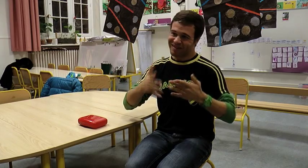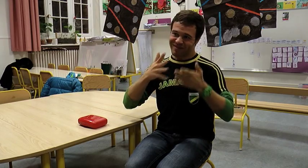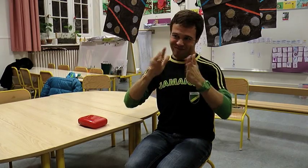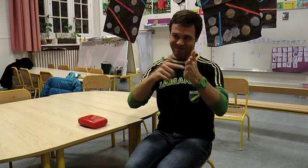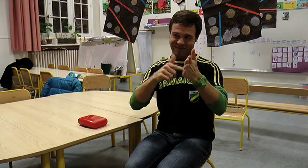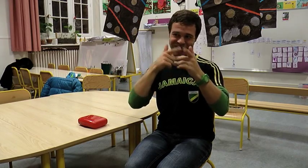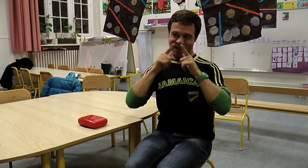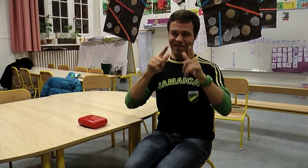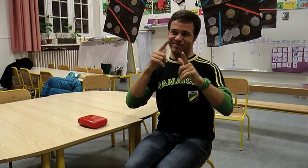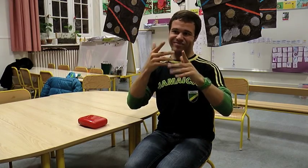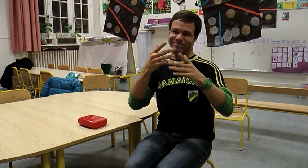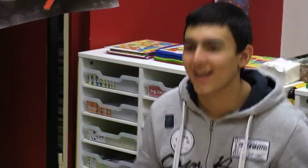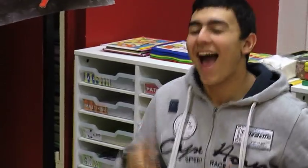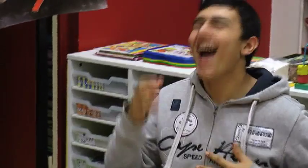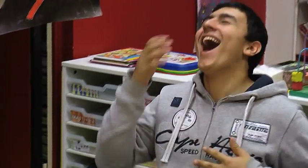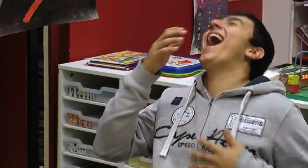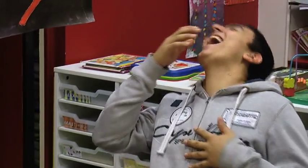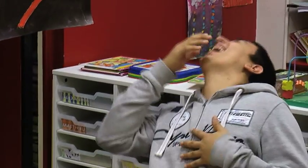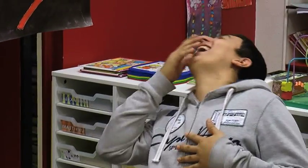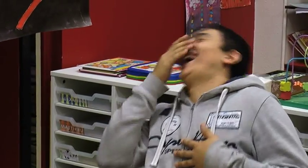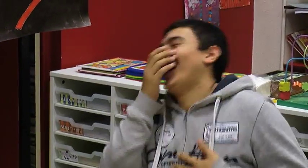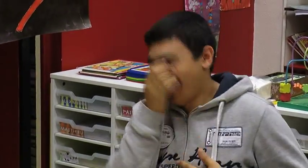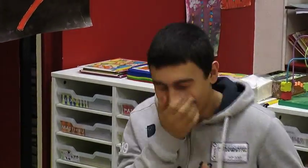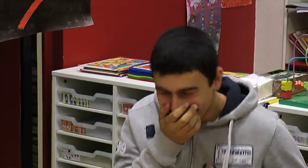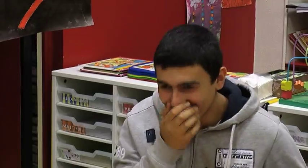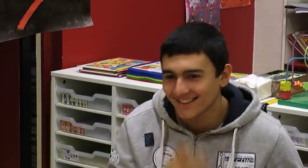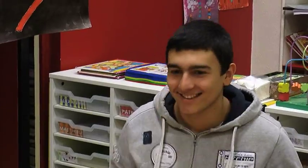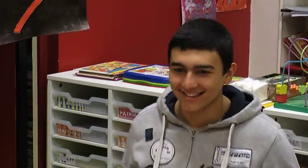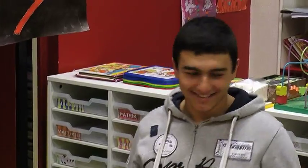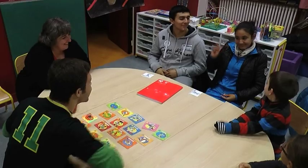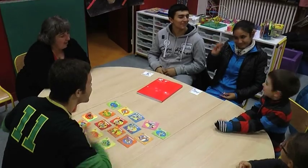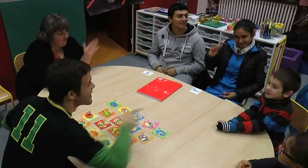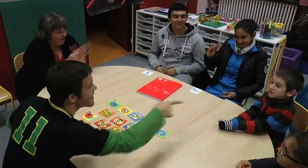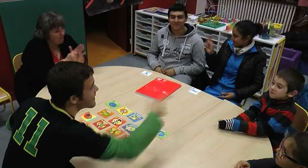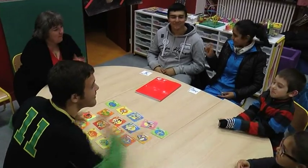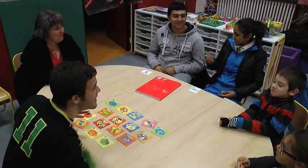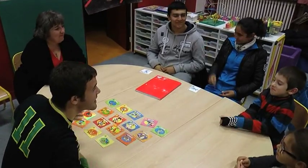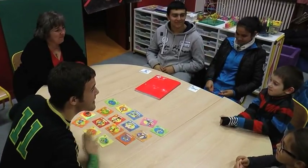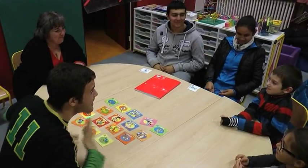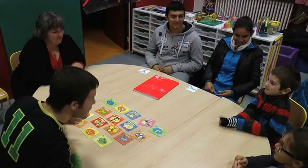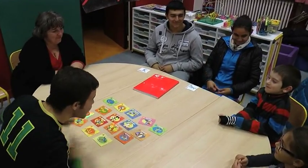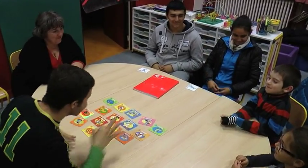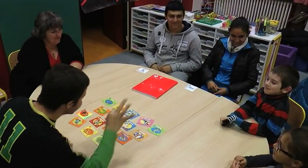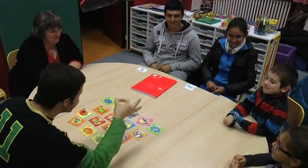pas handicapé. On a une autre langue, simplement. Voilà. C'est une communication avec les mains.